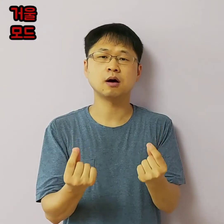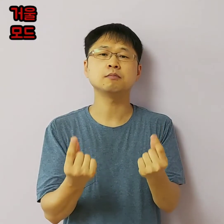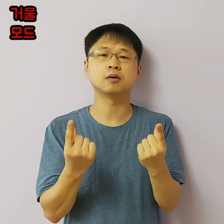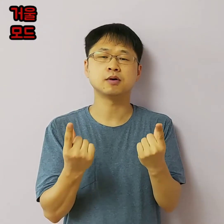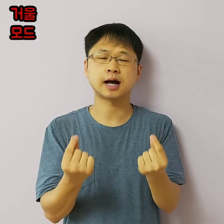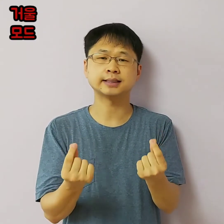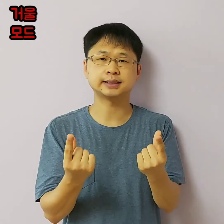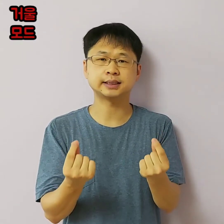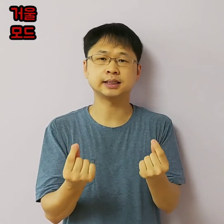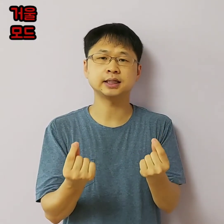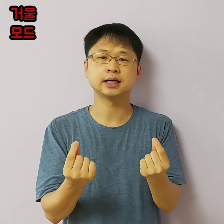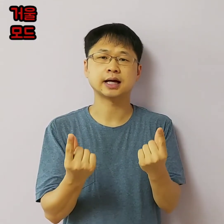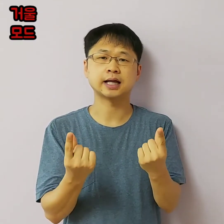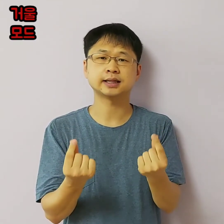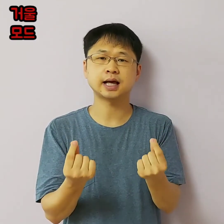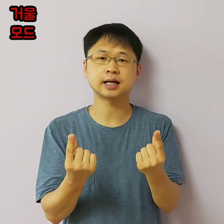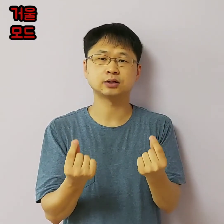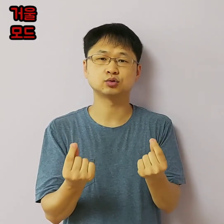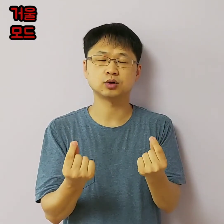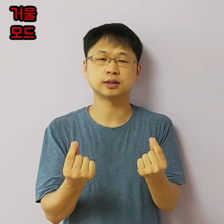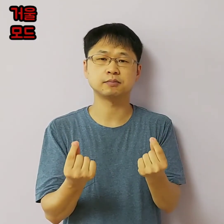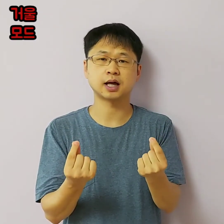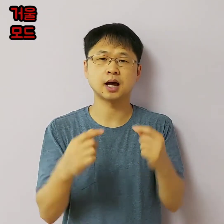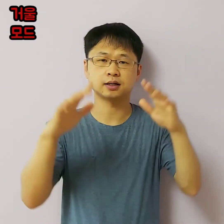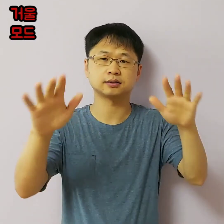뭐뭐처럼, 뭐뭐 같이, 같다라는 수어가 됩니다. 그래서